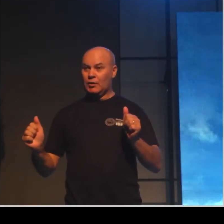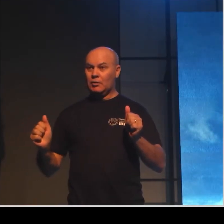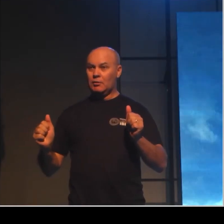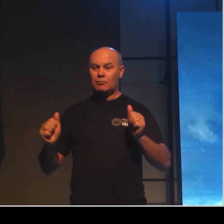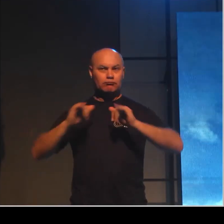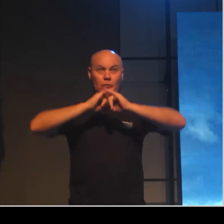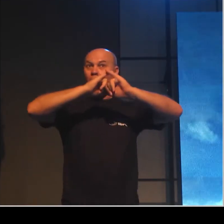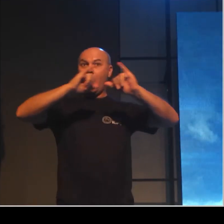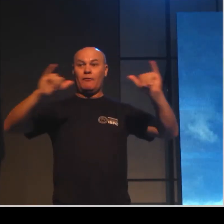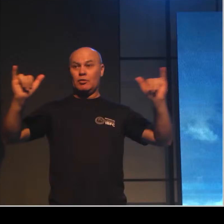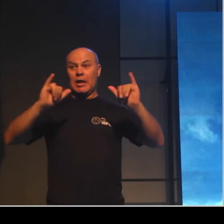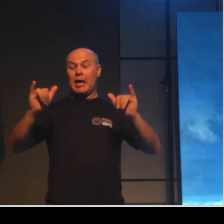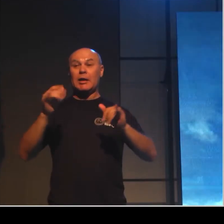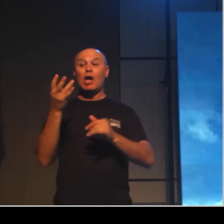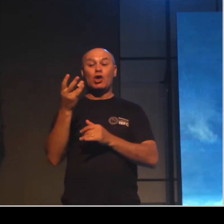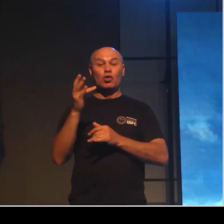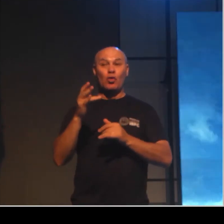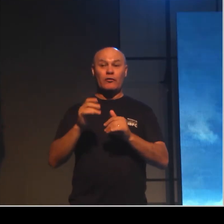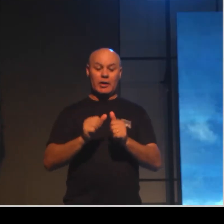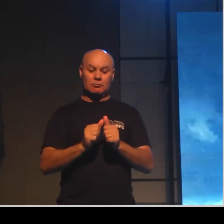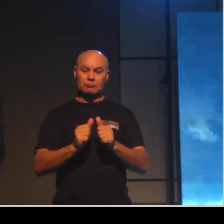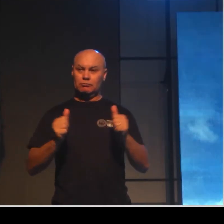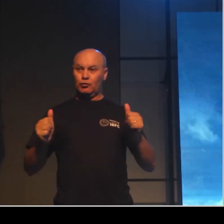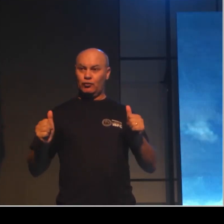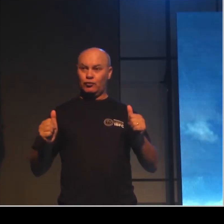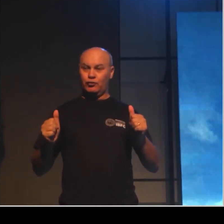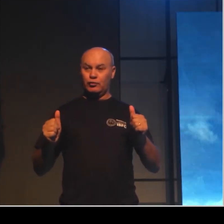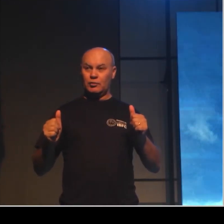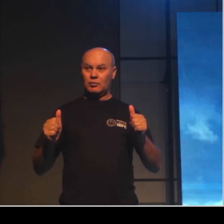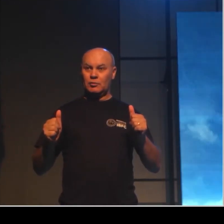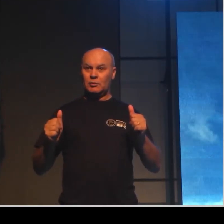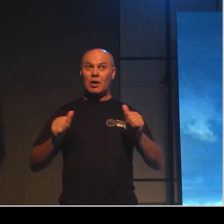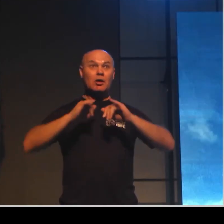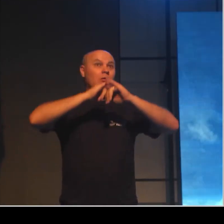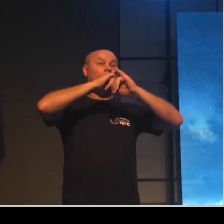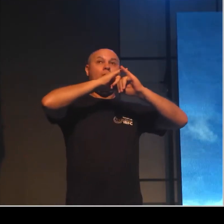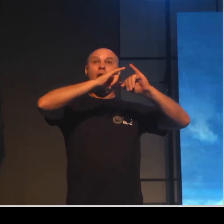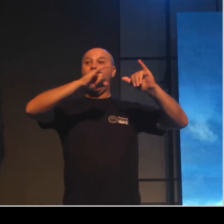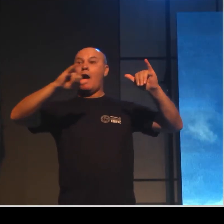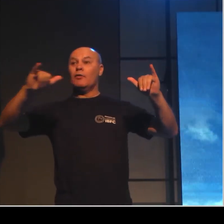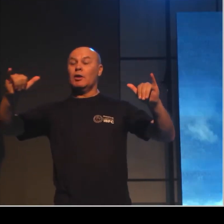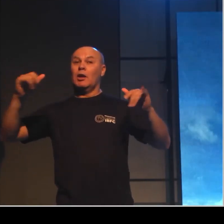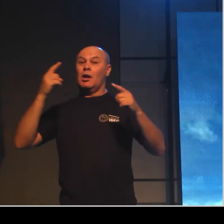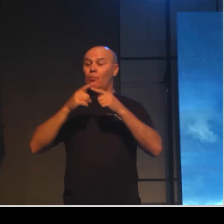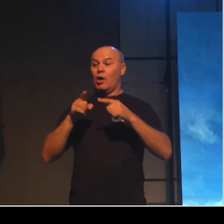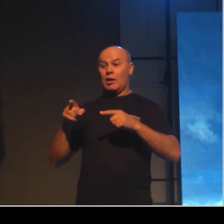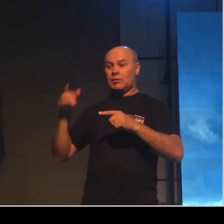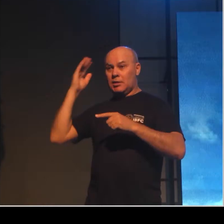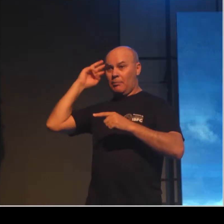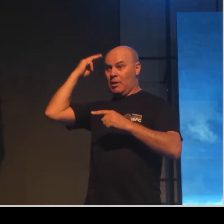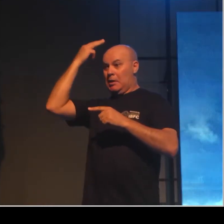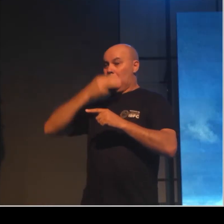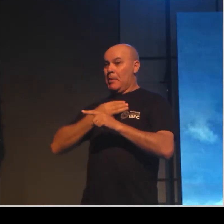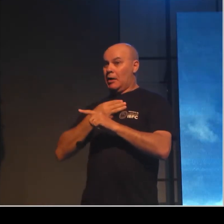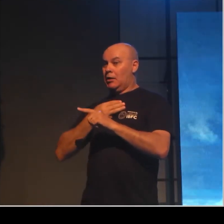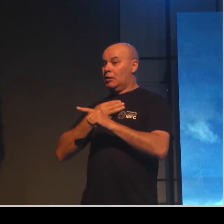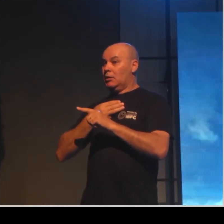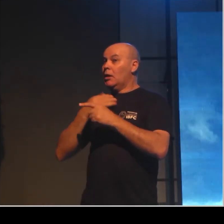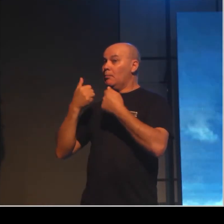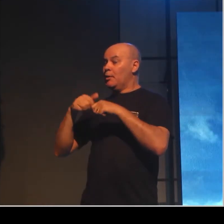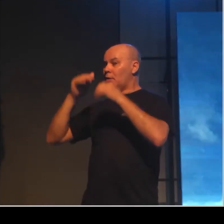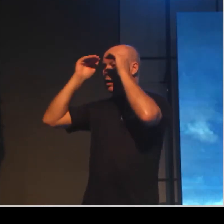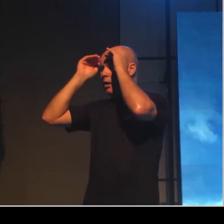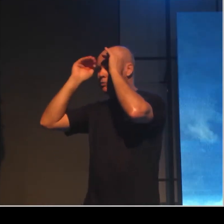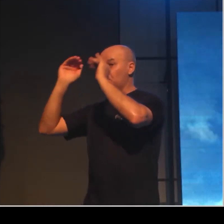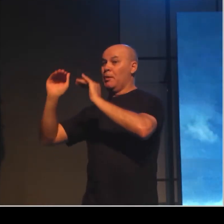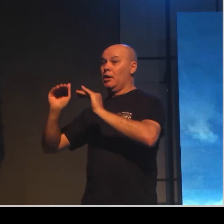nisso, ele deitou dizendo assim: meu Deus, que fria que eu me meti. Eu amo essa menina, mas agora essa menina está grávida, eu não tenho nada. Meu